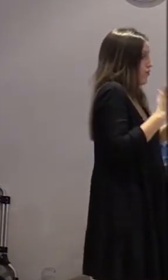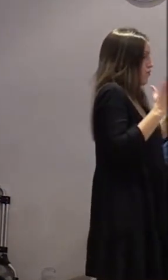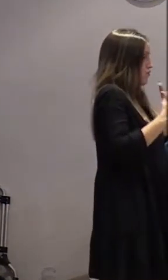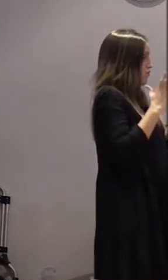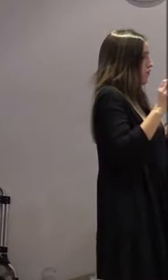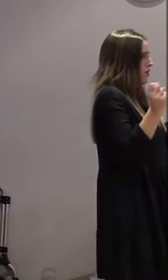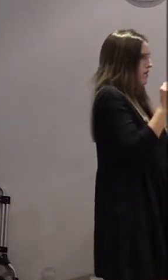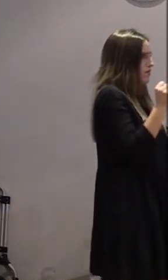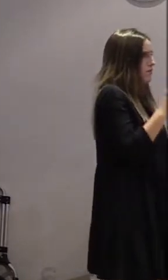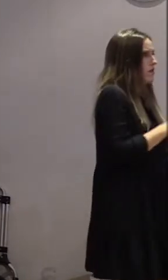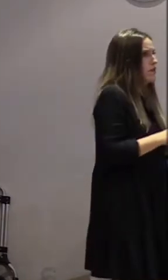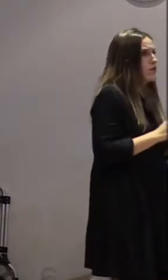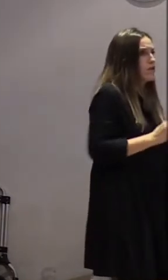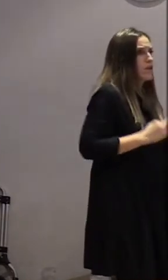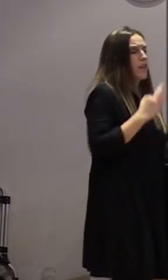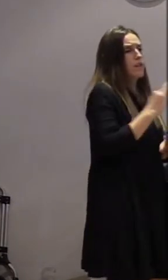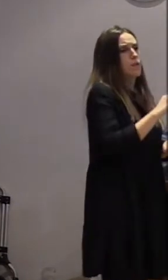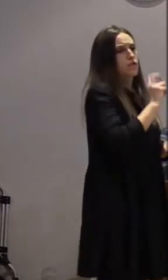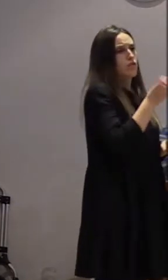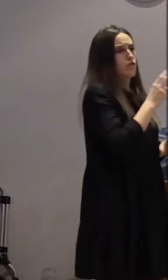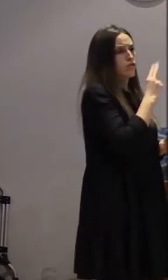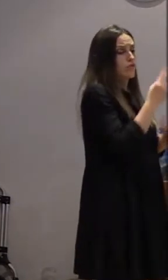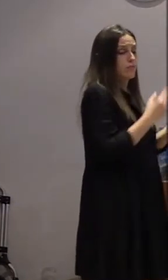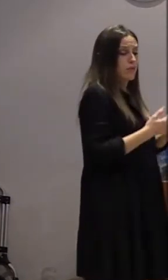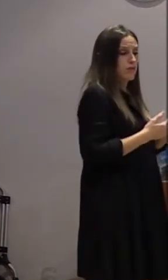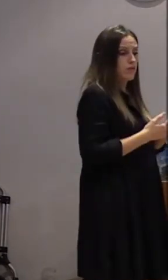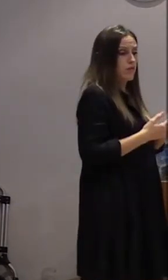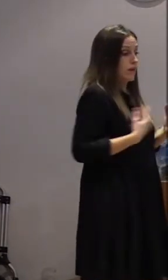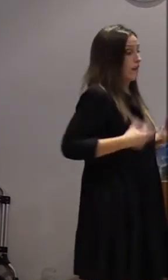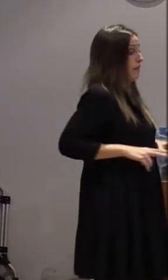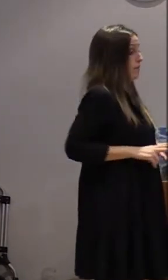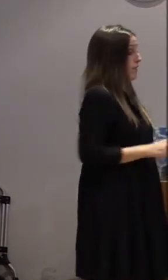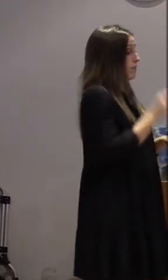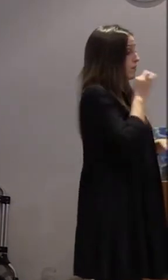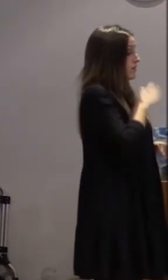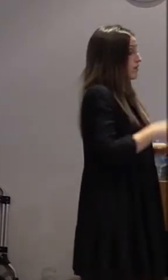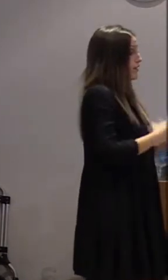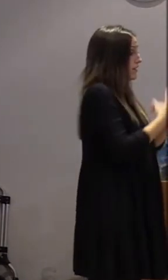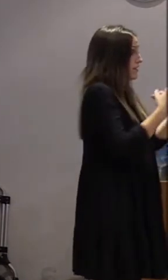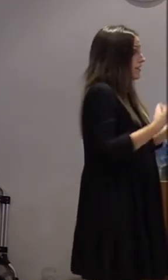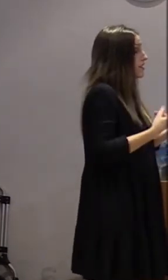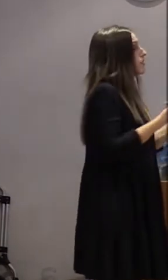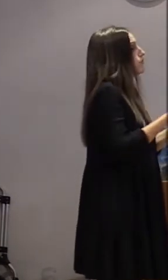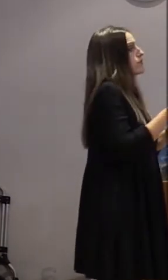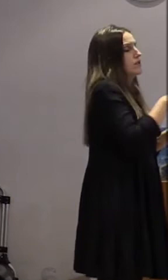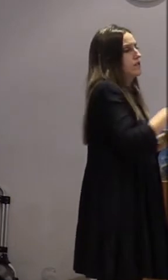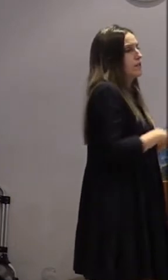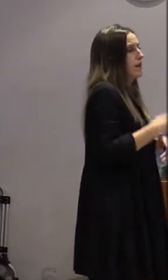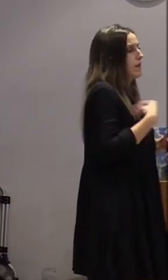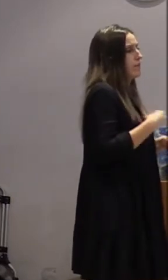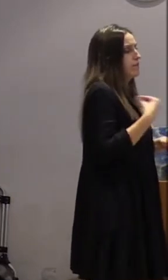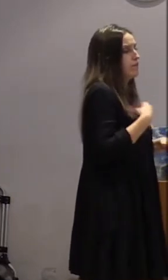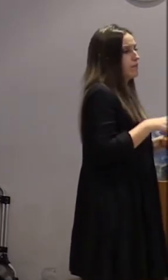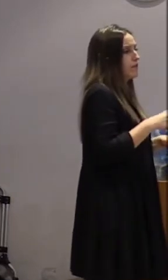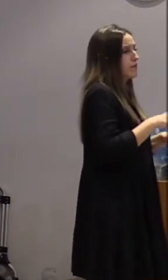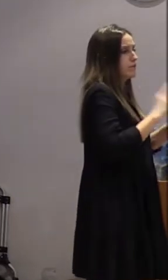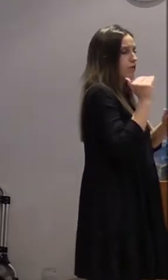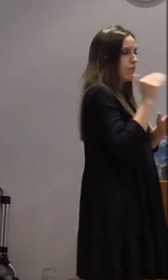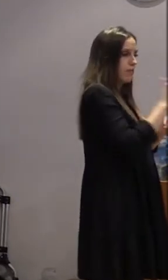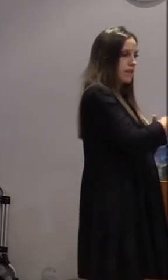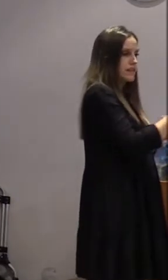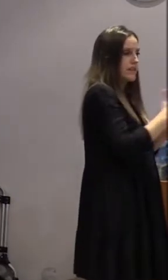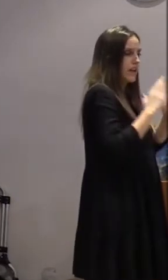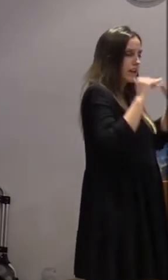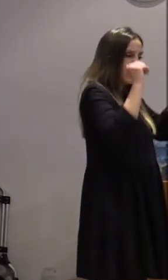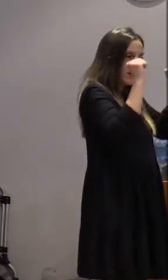Incluso un pintor algo más moderno, Abel Camp, a principios del 17, pues también el mismo tipo de paisajes en Holanda,